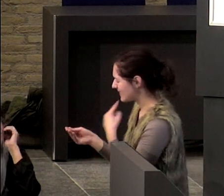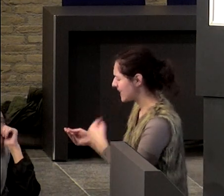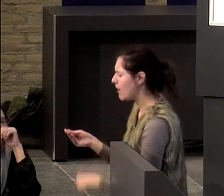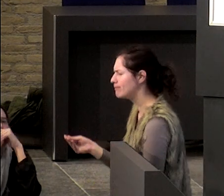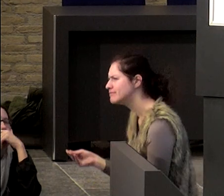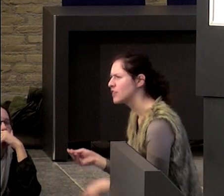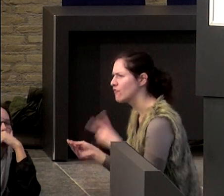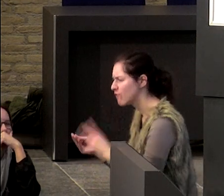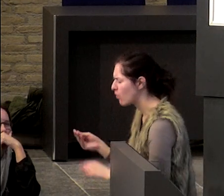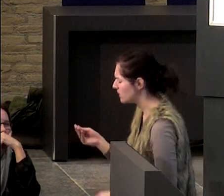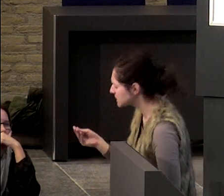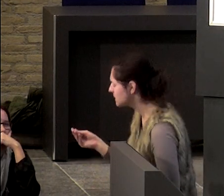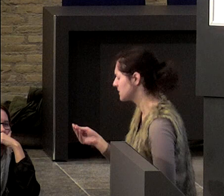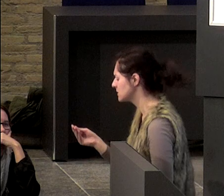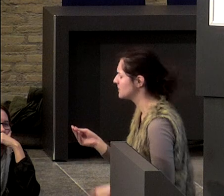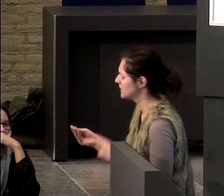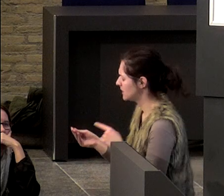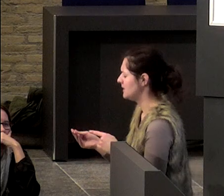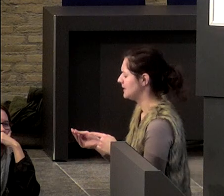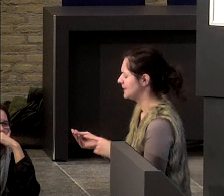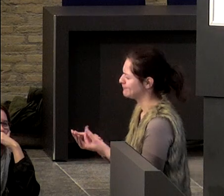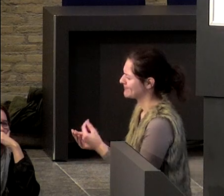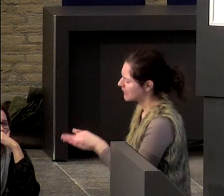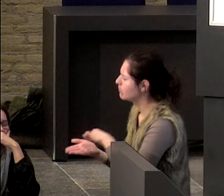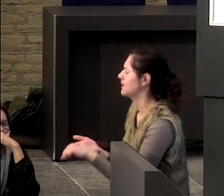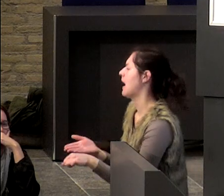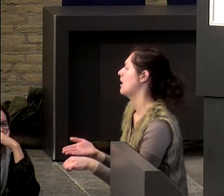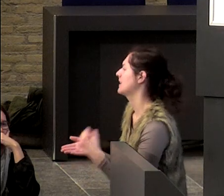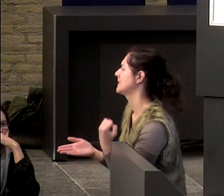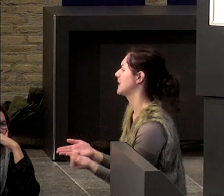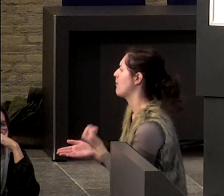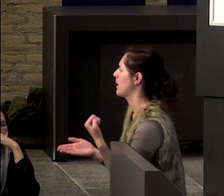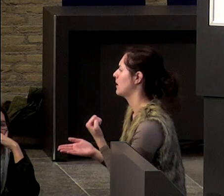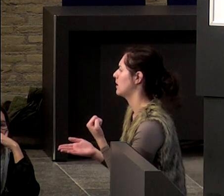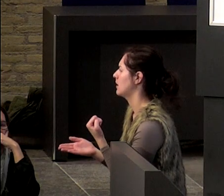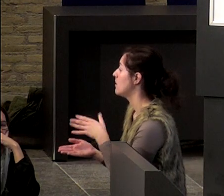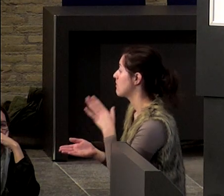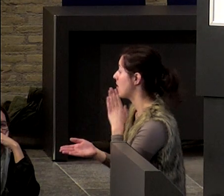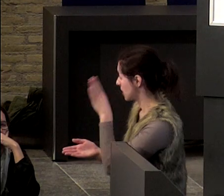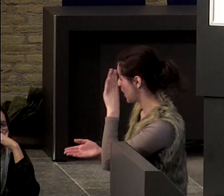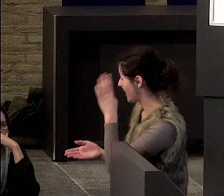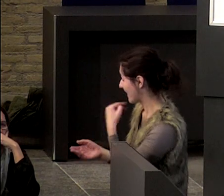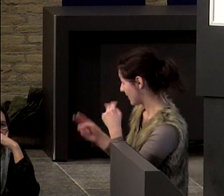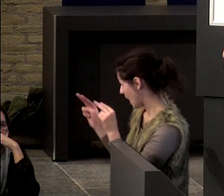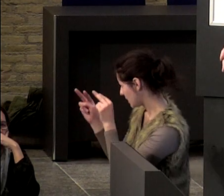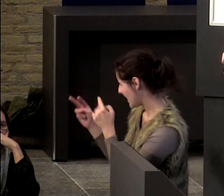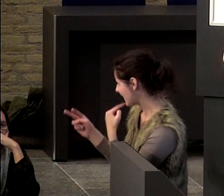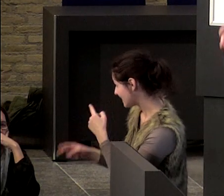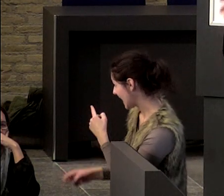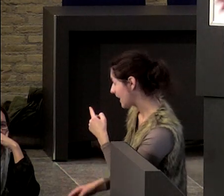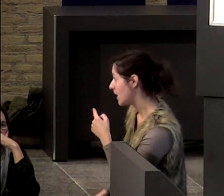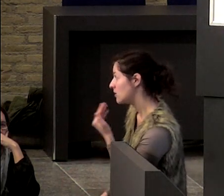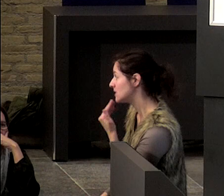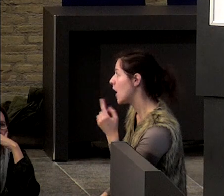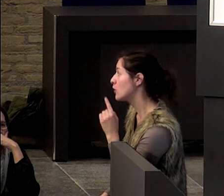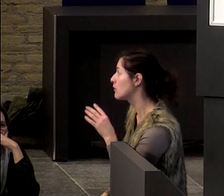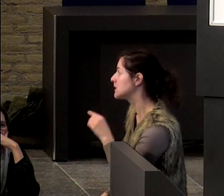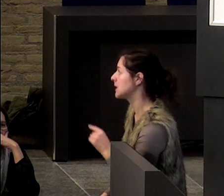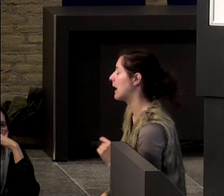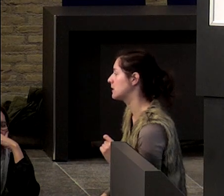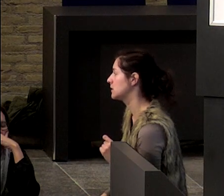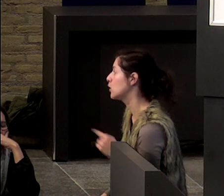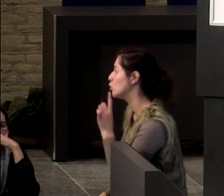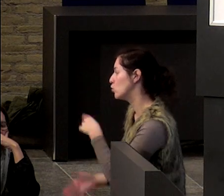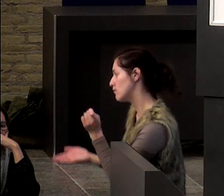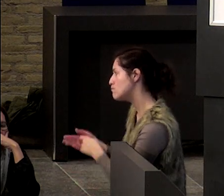geld, maar je gaat er niet langzamer van rijden. Terwijl op het moment dat een agent jou aankijkt en zegt, dat was niet verantwoord wat je nou deed. En daarom geef ik jou nou een